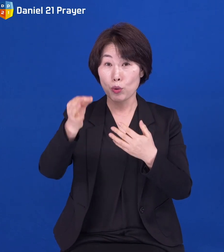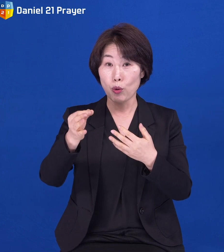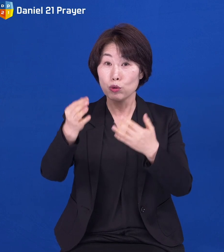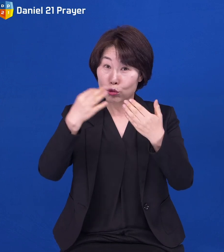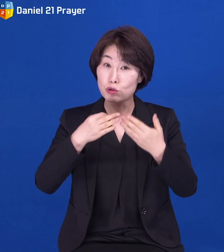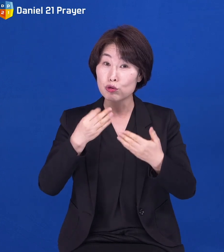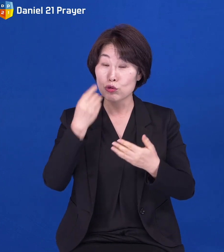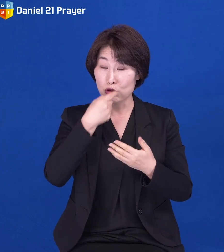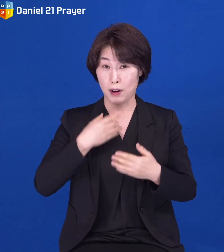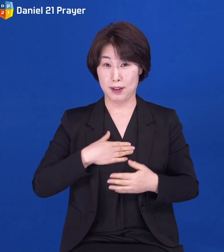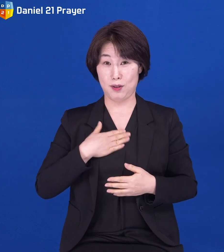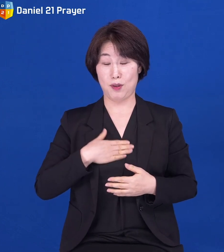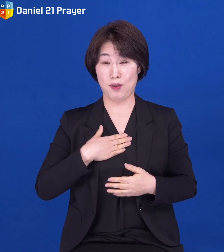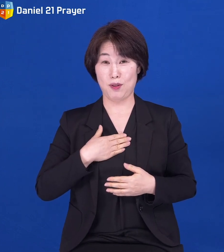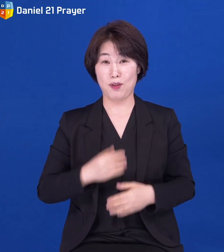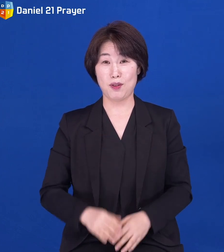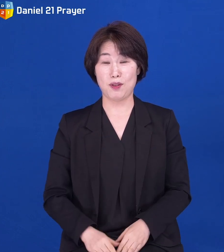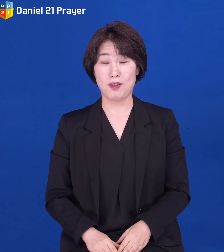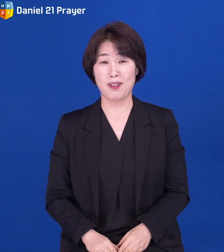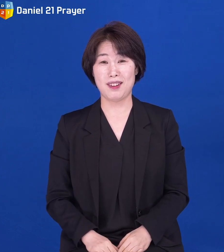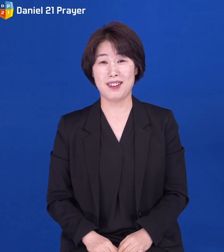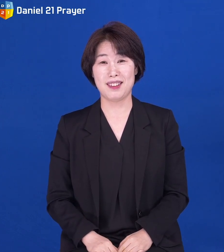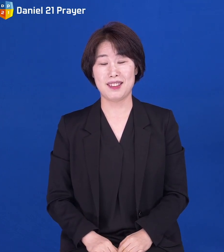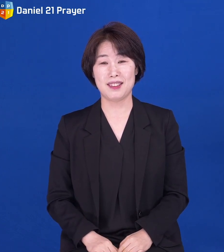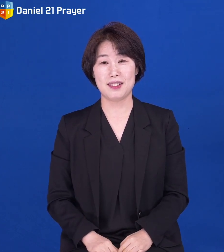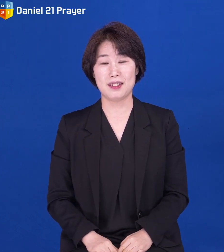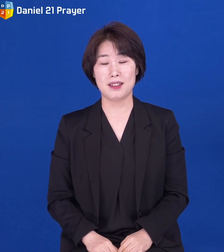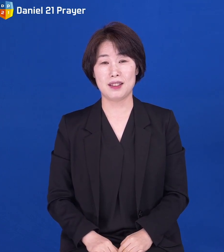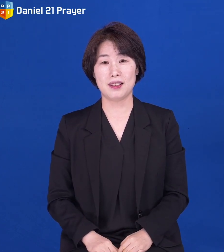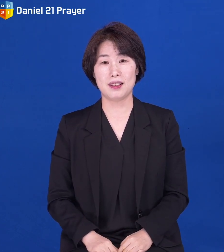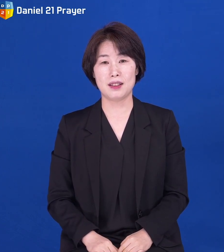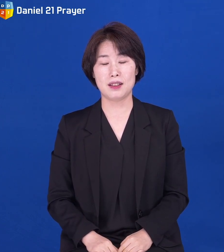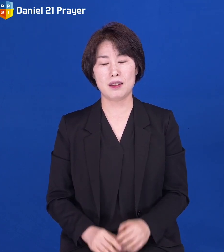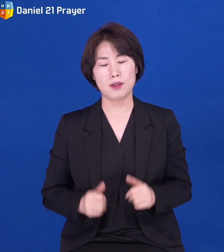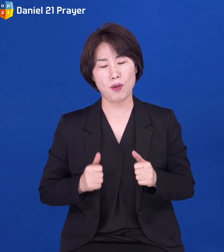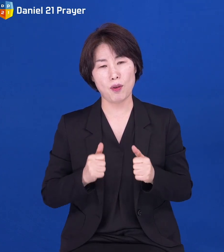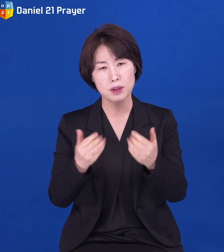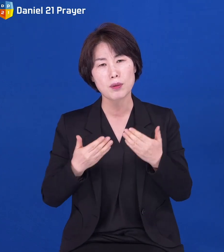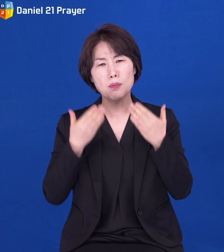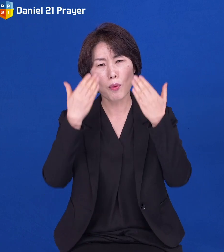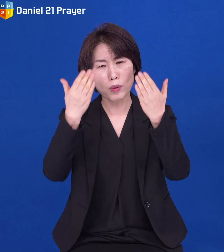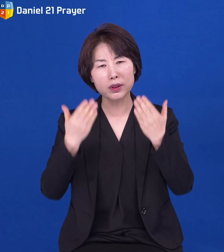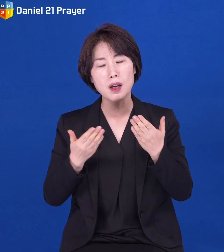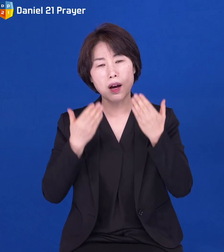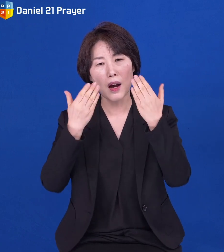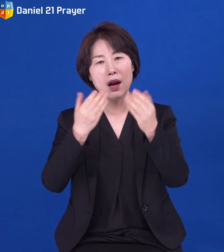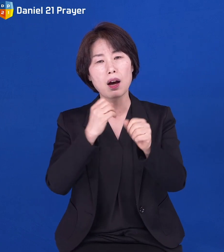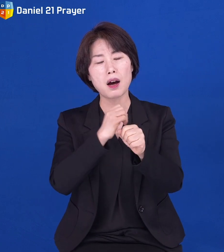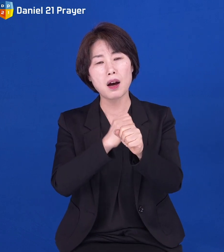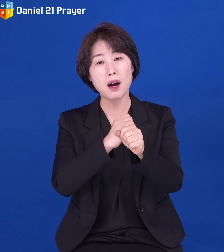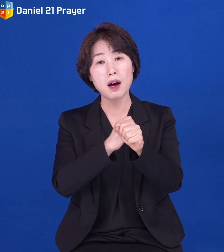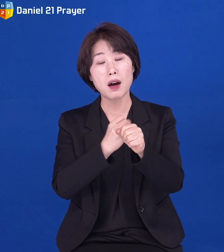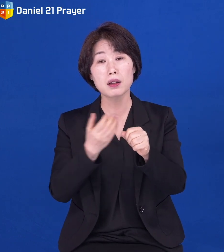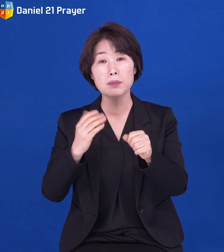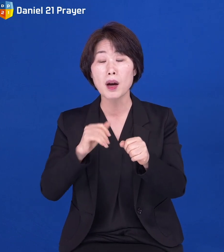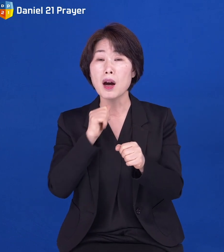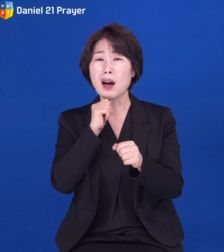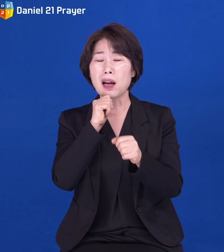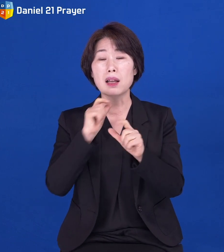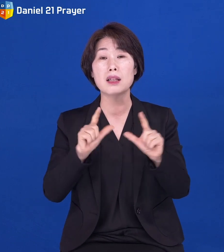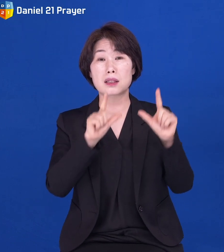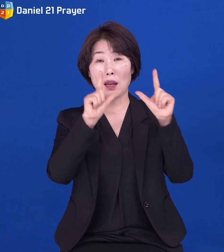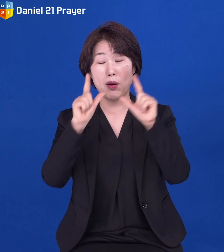생각했는데 그게 아니더라고요. 커서 보니까. 그래서 너무 열심히 봉사하고 그렇게 힘들었어요. 너무 가난해서 너무 열심히 일을